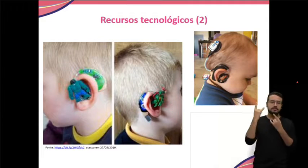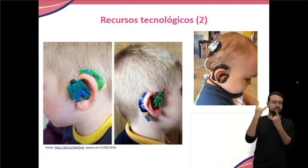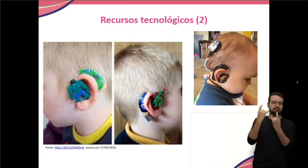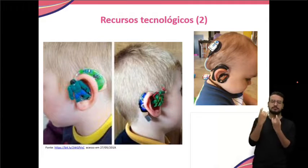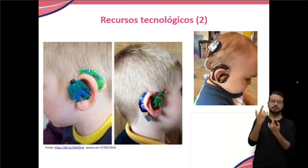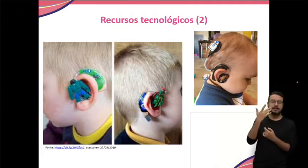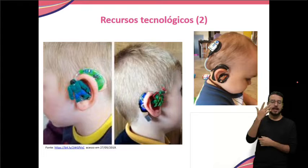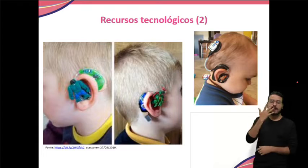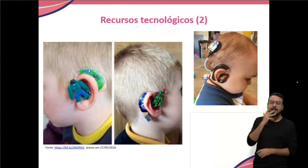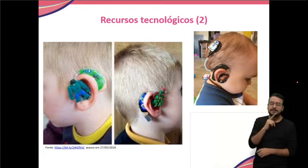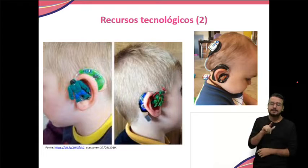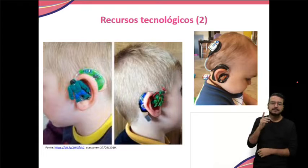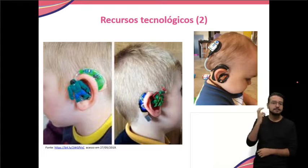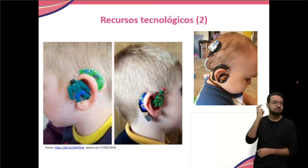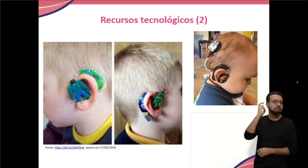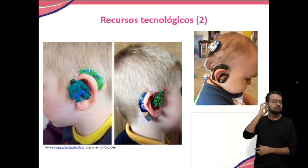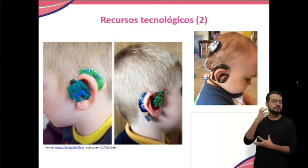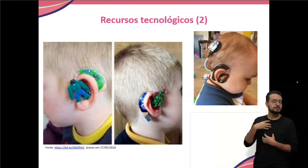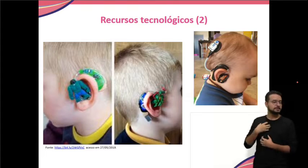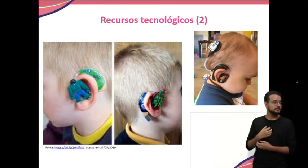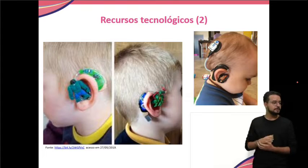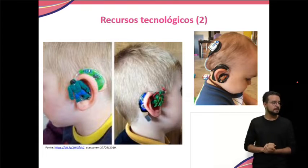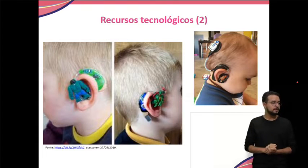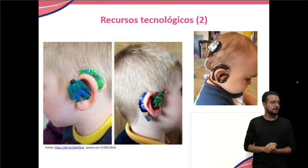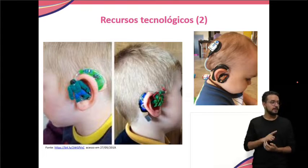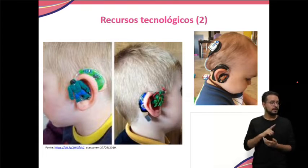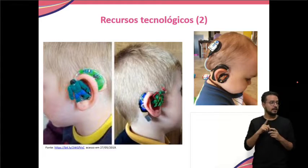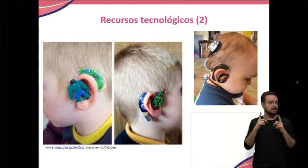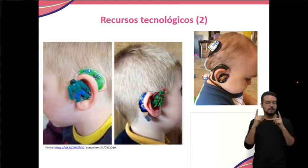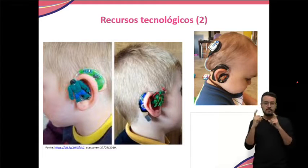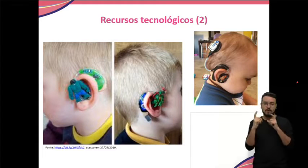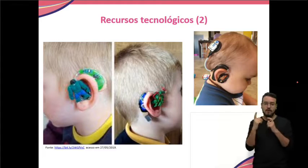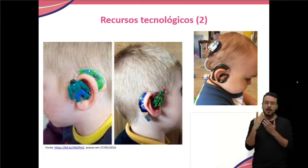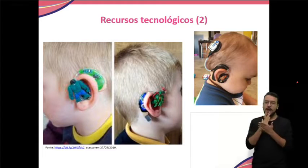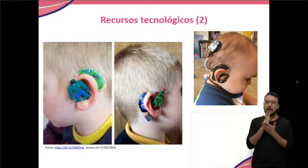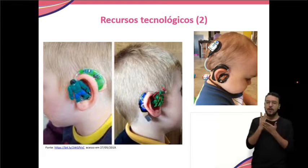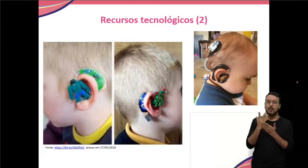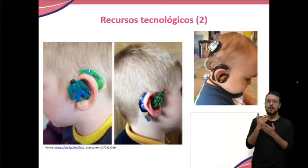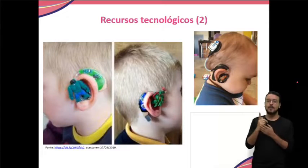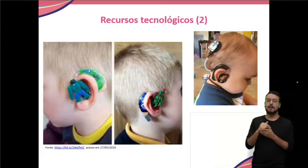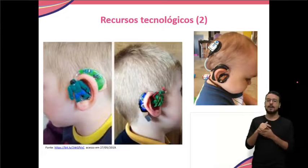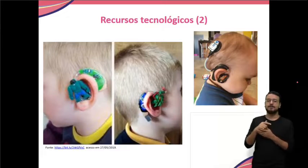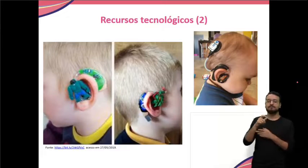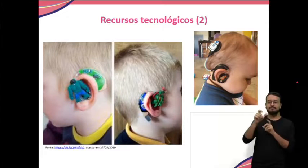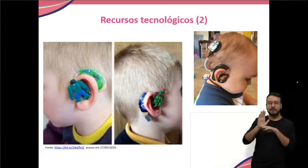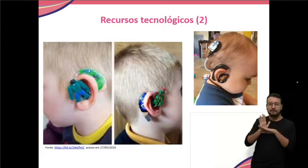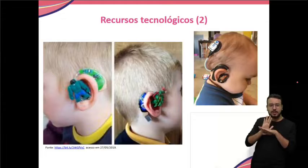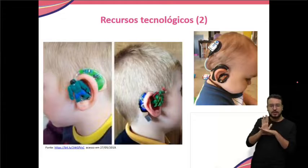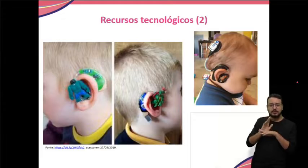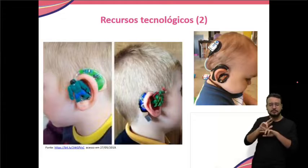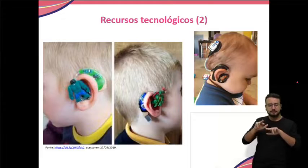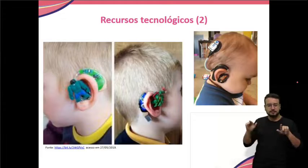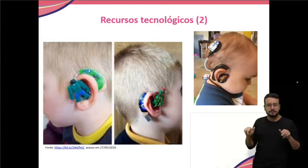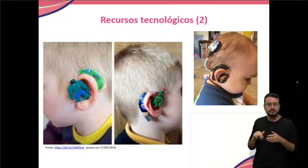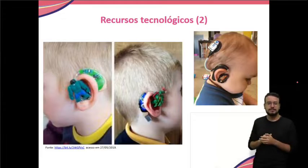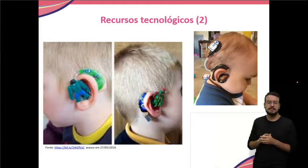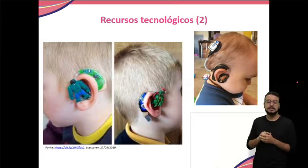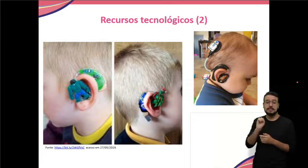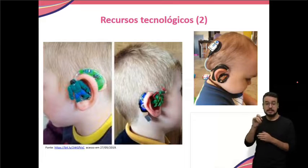crianças. Né? Então, ali nós temos algumas imagens com alguns personagens. Se você procurar na internet, você vai achar bastante. Coloca aparelho de